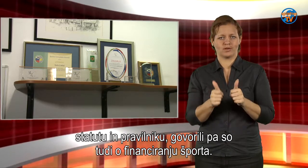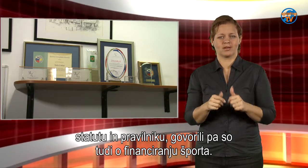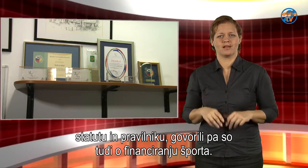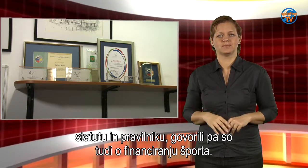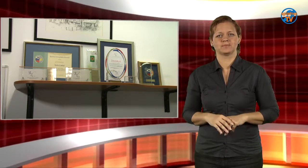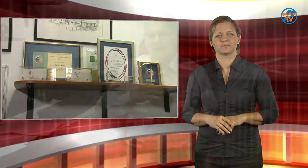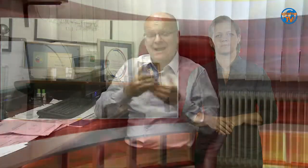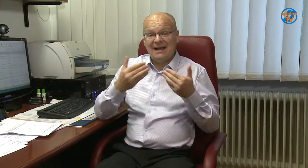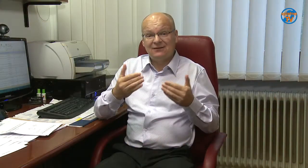športa.